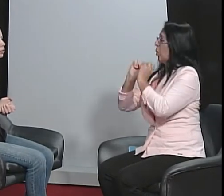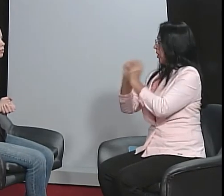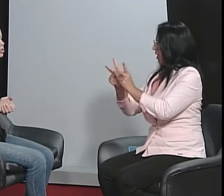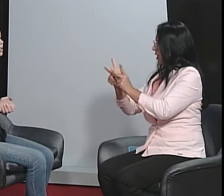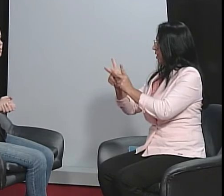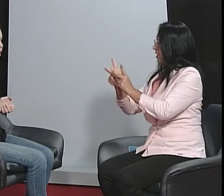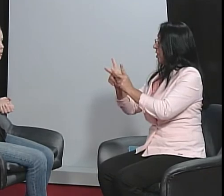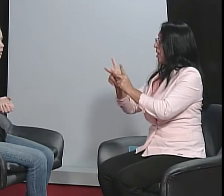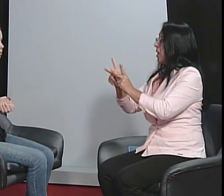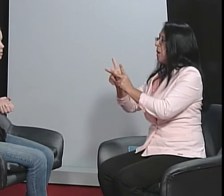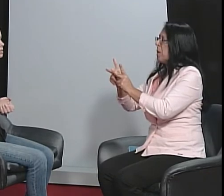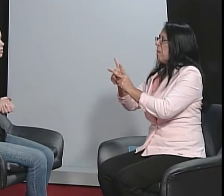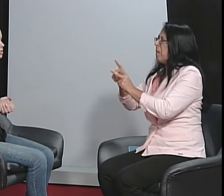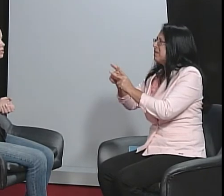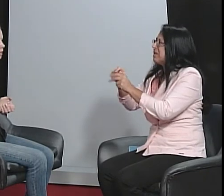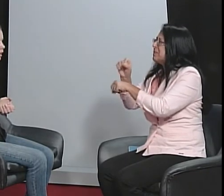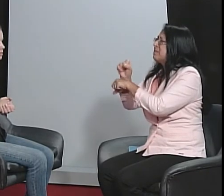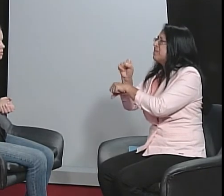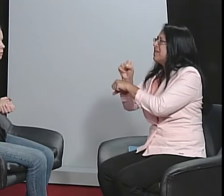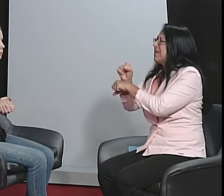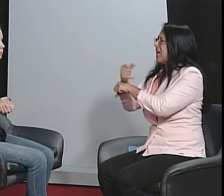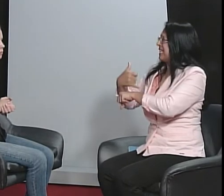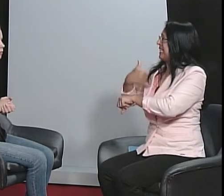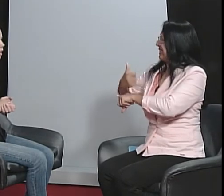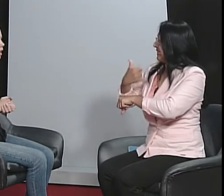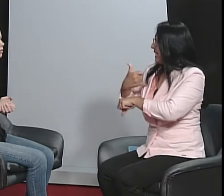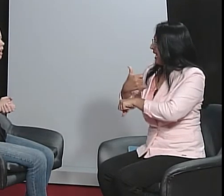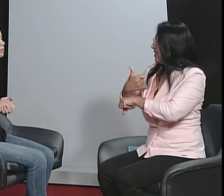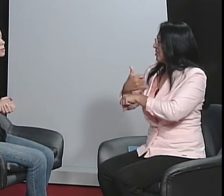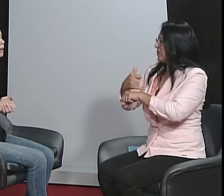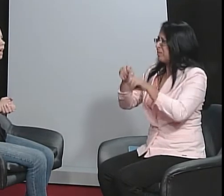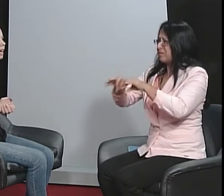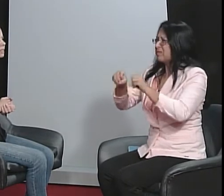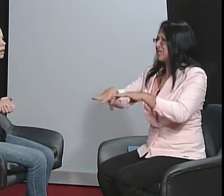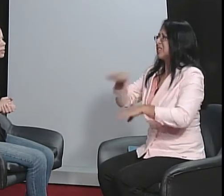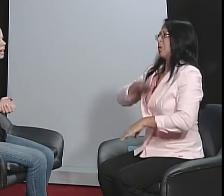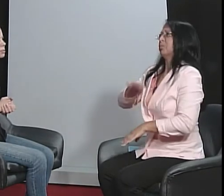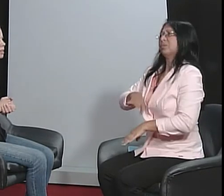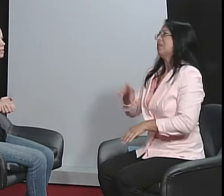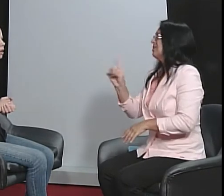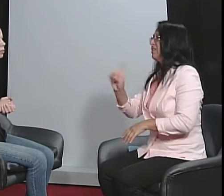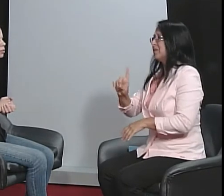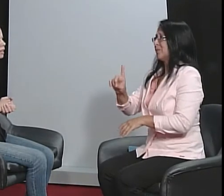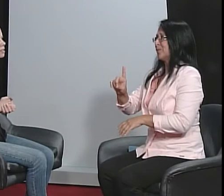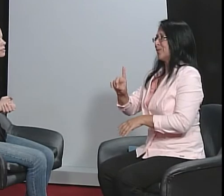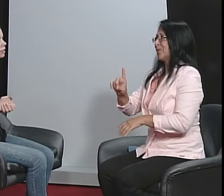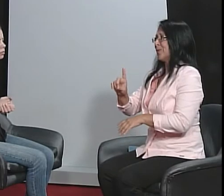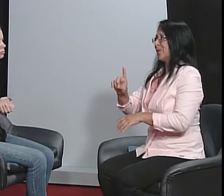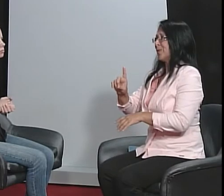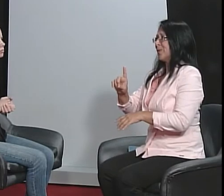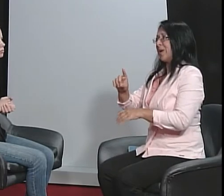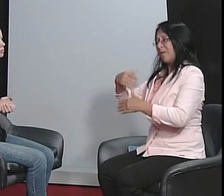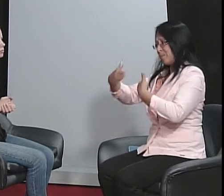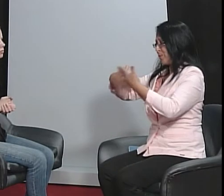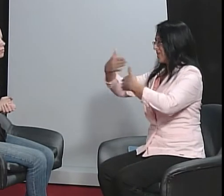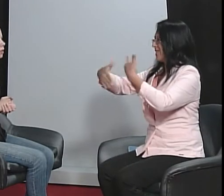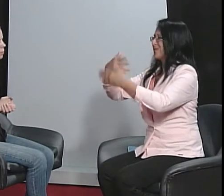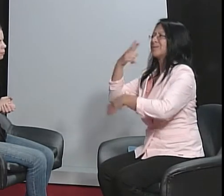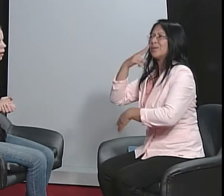ouvinte que sabem línguas de sinais. Ah, eu vou esperar a tal idade para ensinar o português? Não. É um